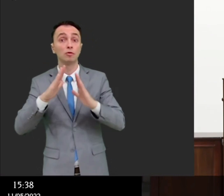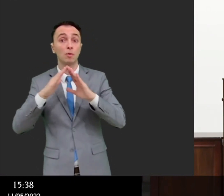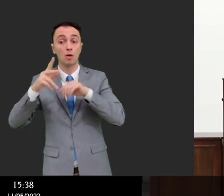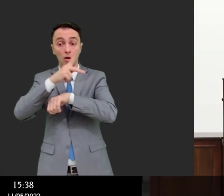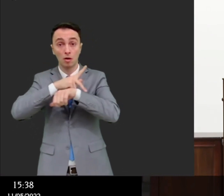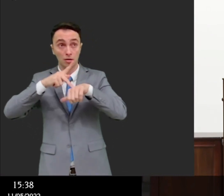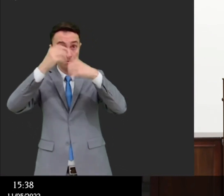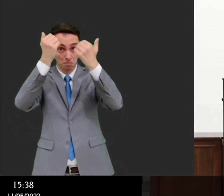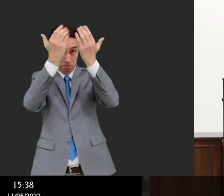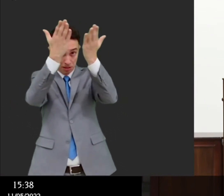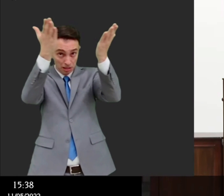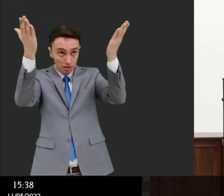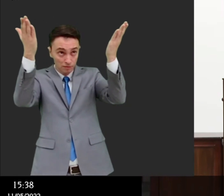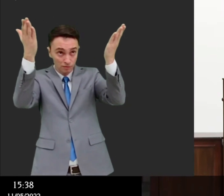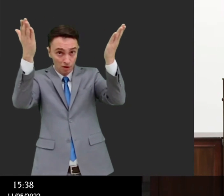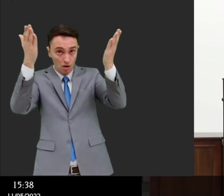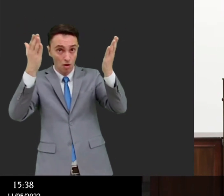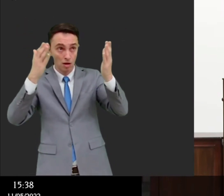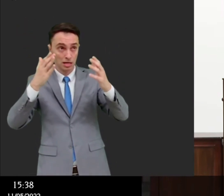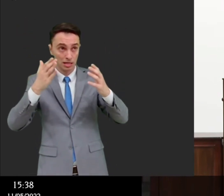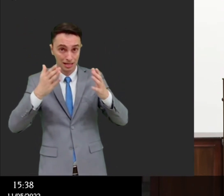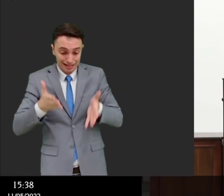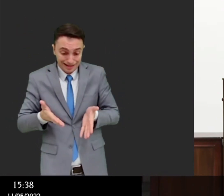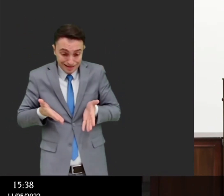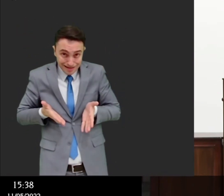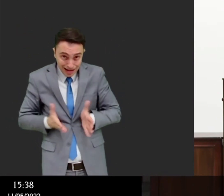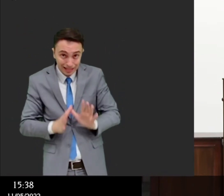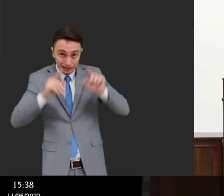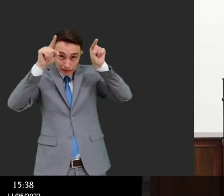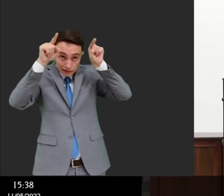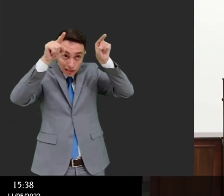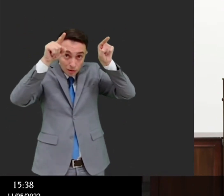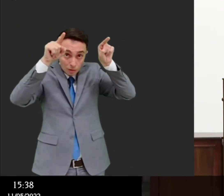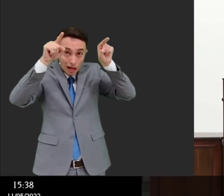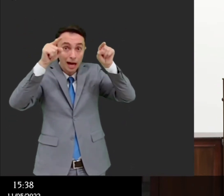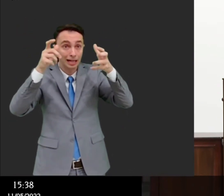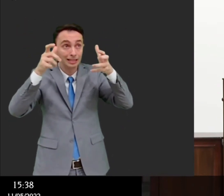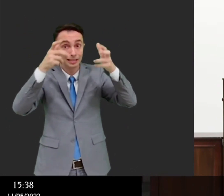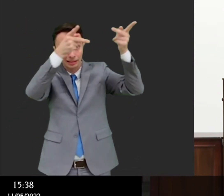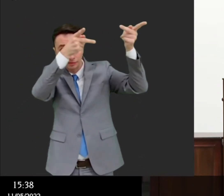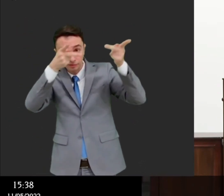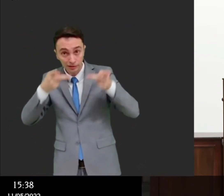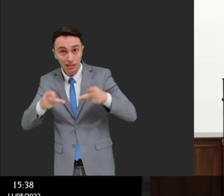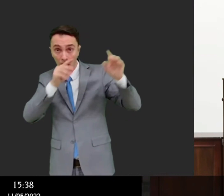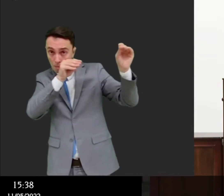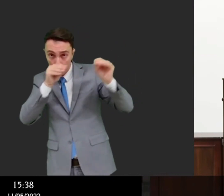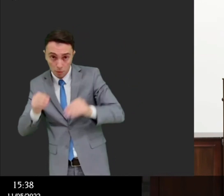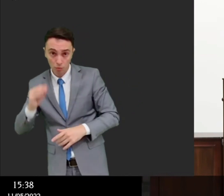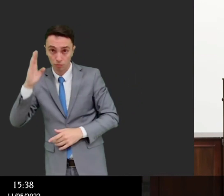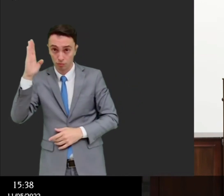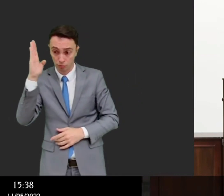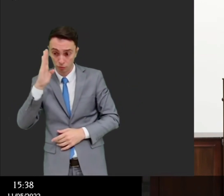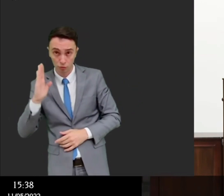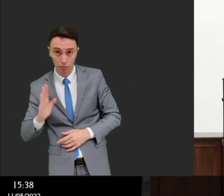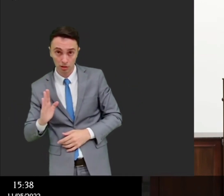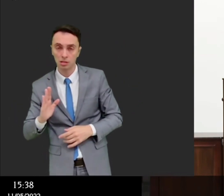vir morar no Brasil, deve permanecer temporariamente aqui, o dever de estarem